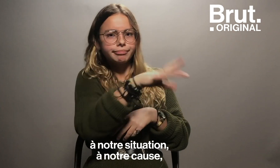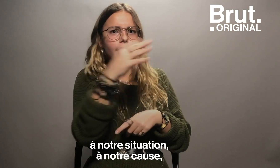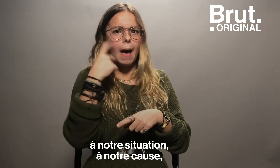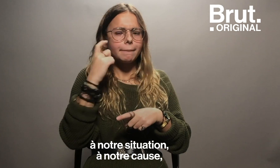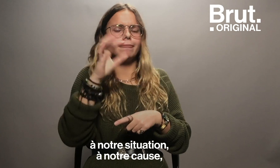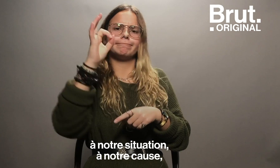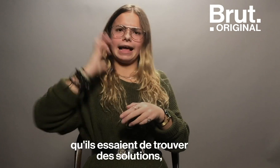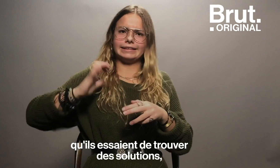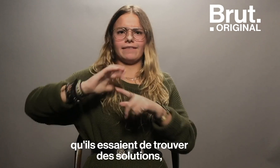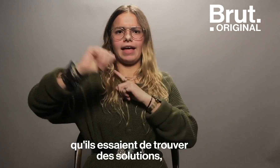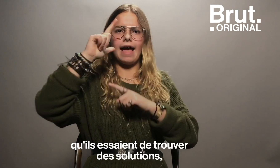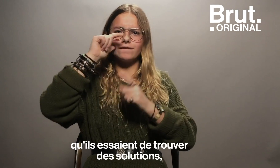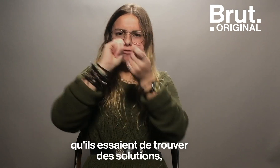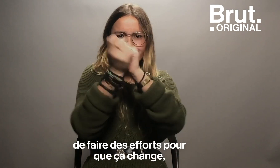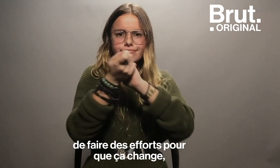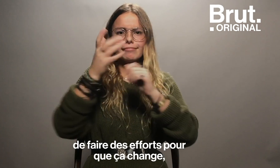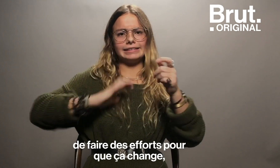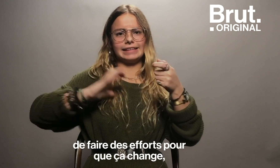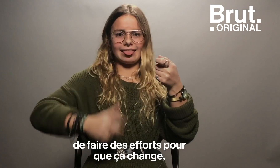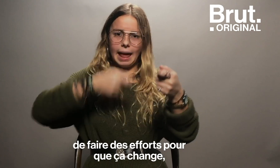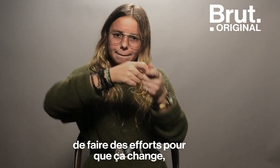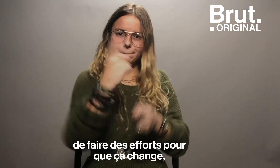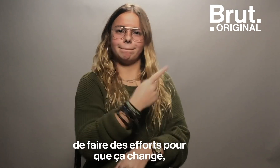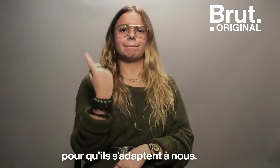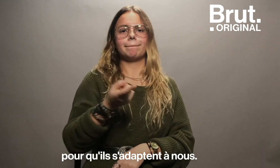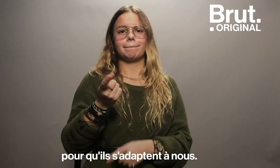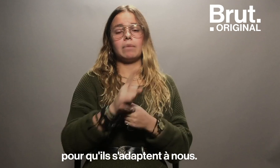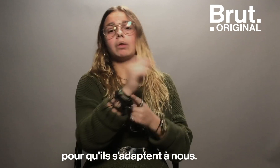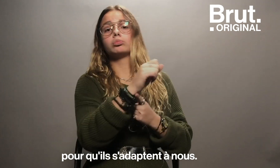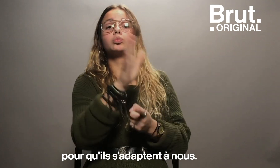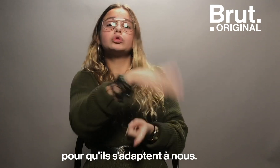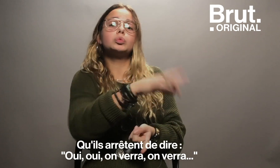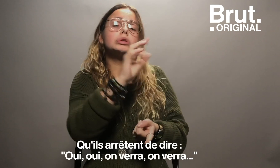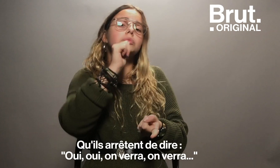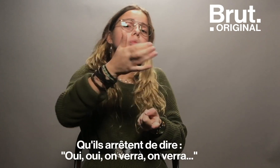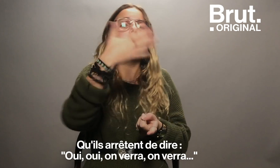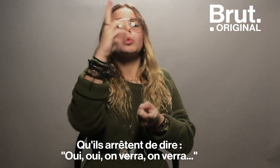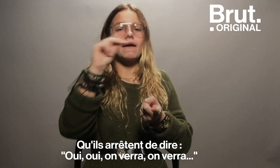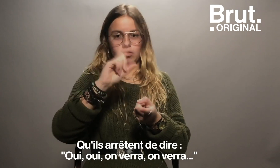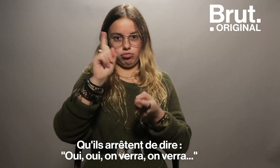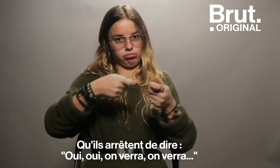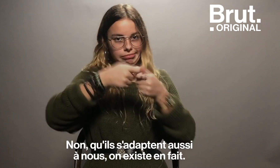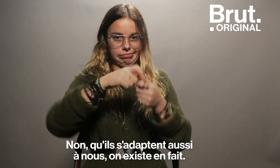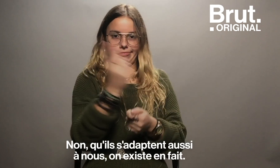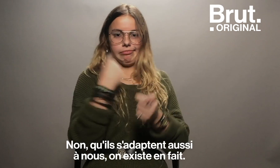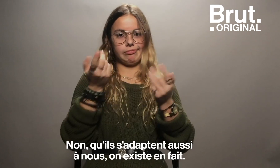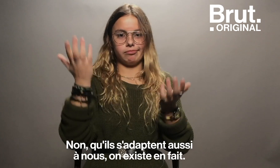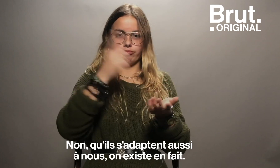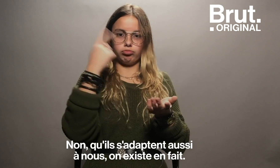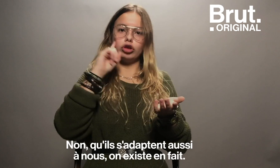situation, à notre cause, qu'ils arrêtent de trouver des solutions, de faire des efforts pour que ça change, pour qu'ils s'adaptent à nous, qu'ils arrêtent de dire « oui, oui, on verra, on verra, on verra ». « qu'ils s'adaptent aussi à nous, qu'on